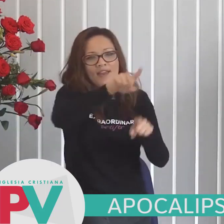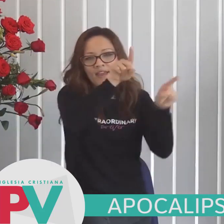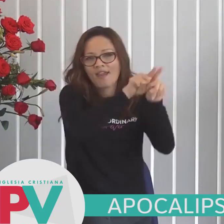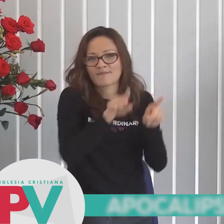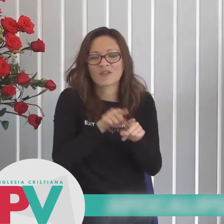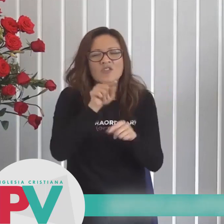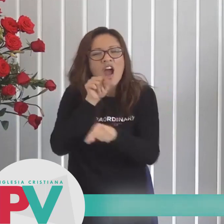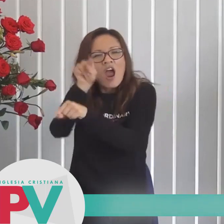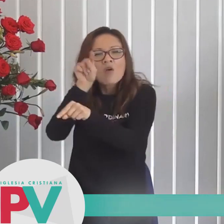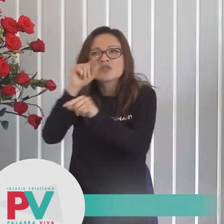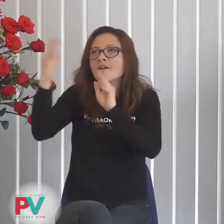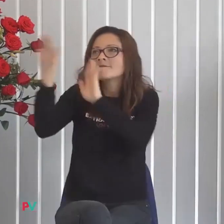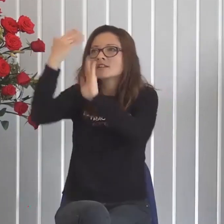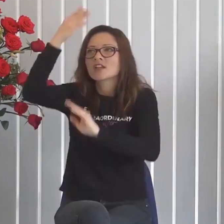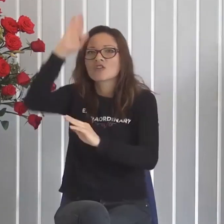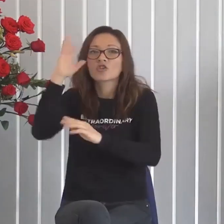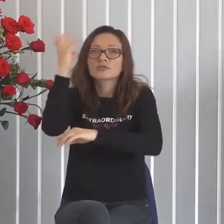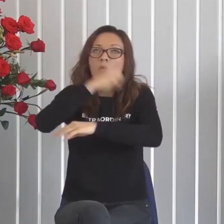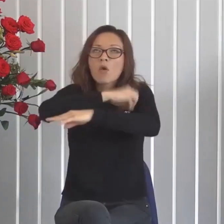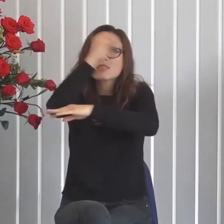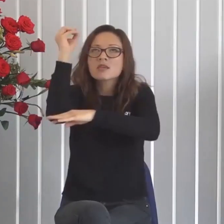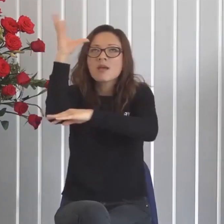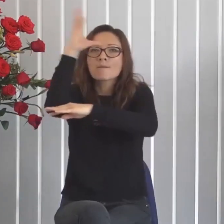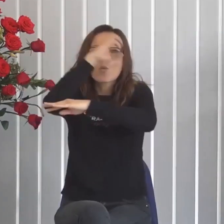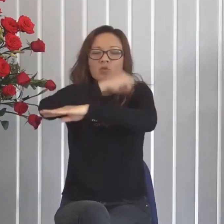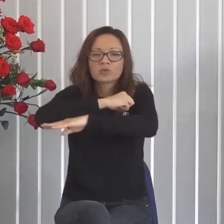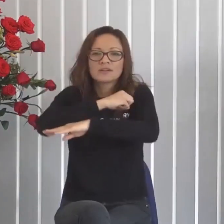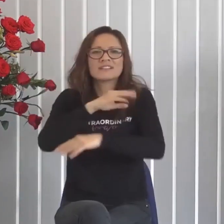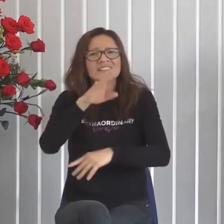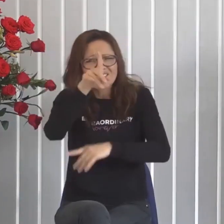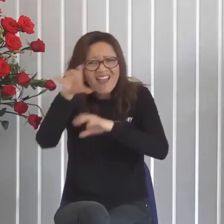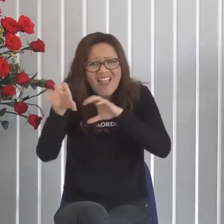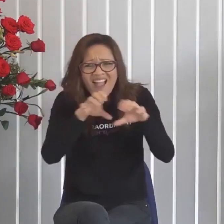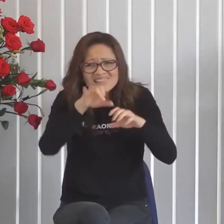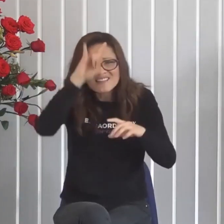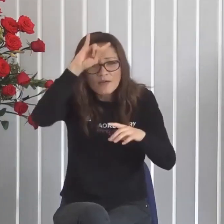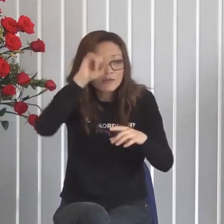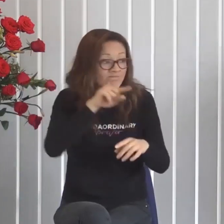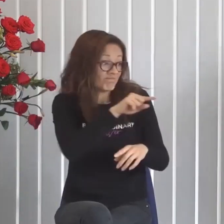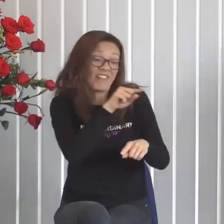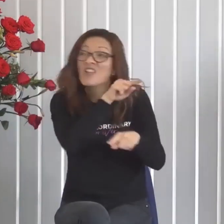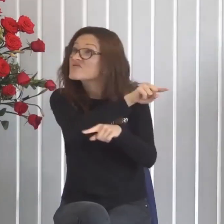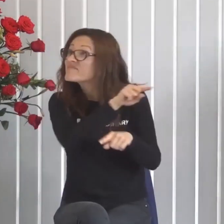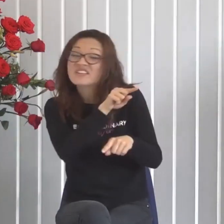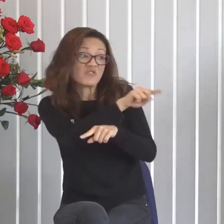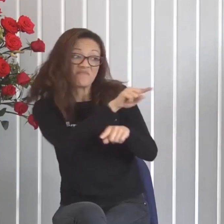acusaba delante de nuestro Dios día y noche. ¿Sabe qué hace Satanás? Acusar.